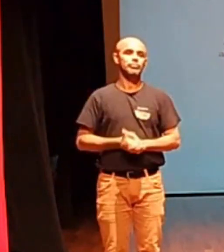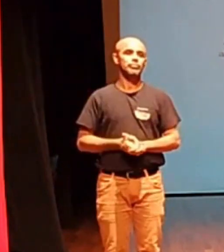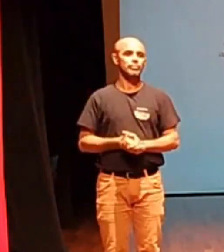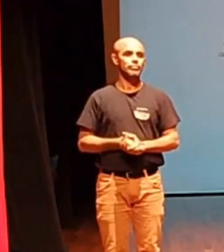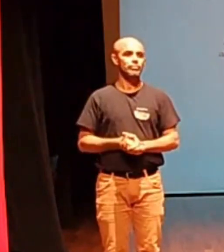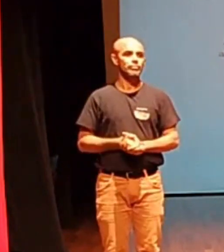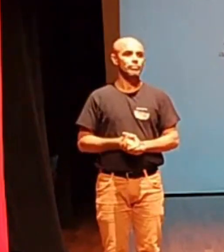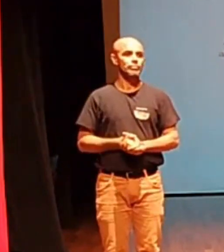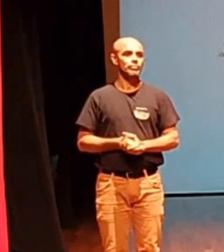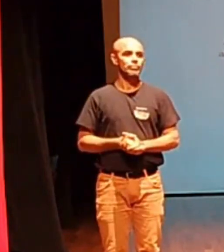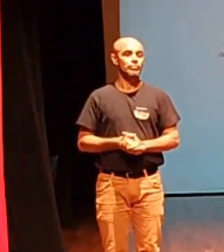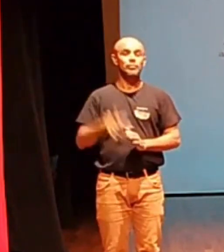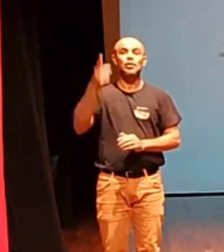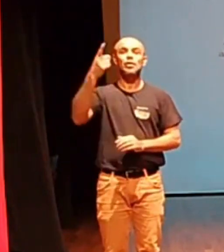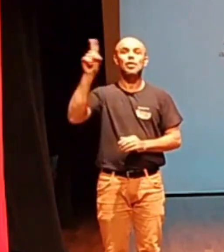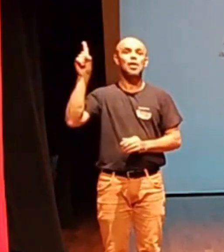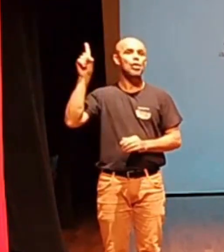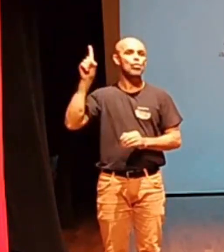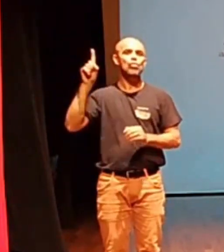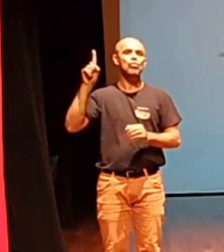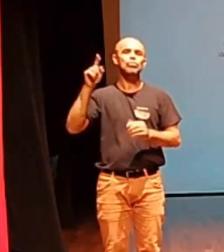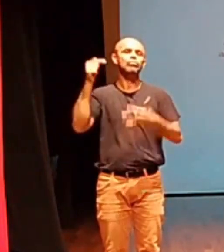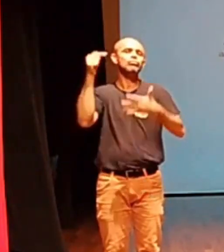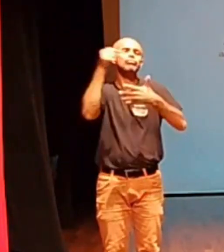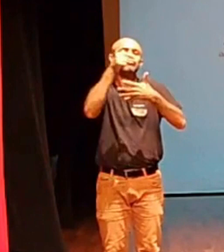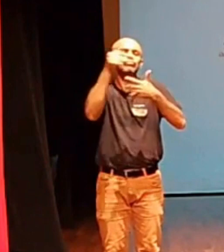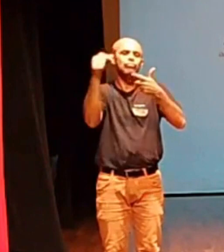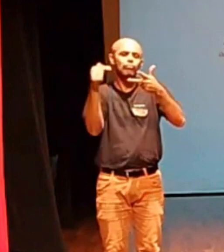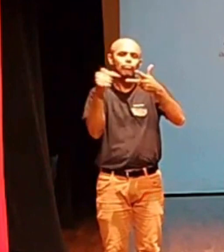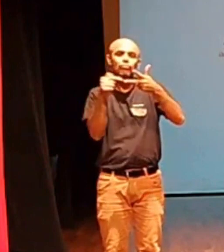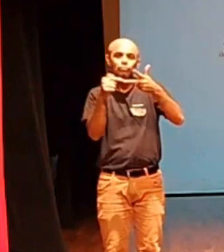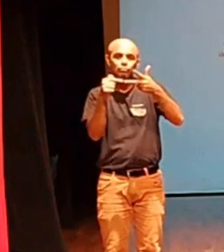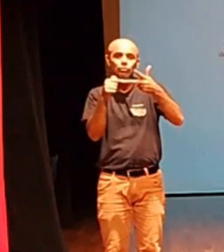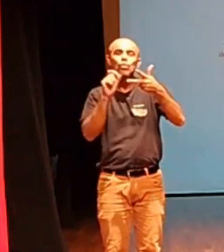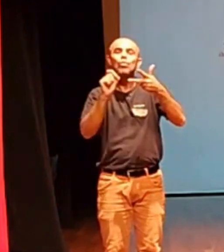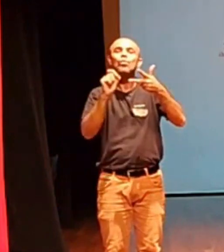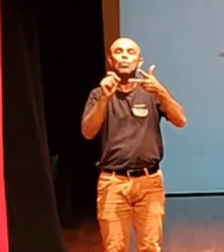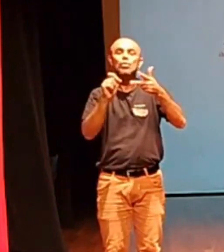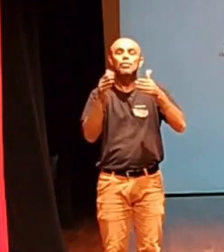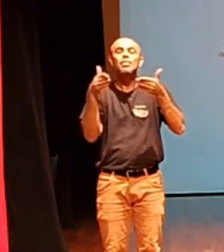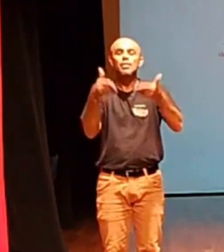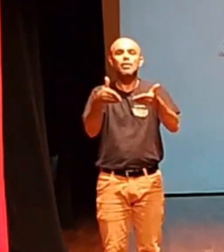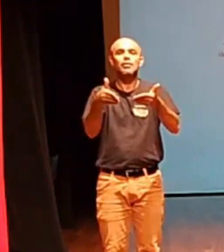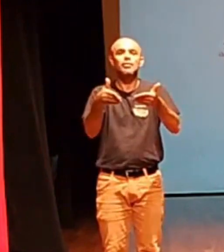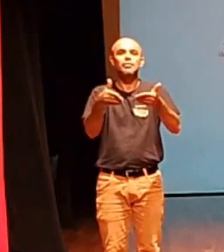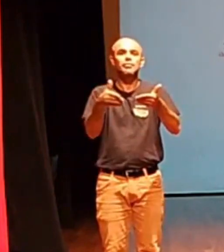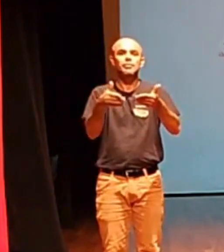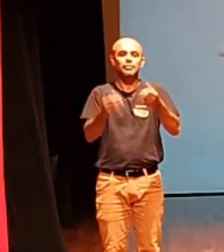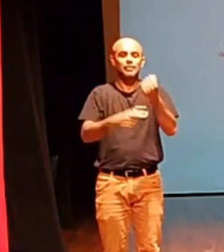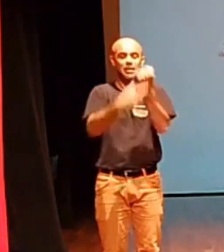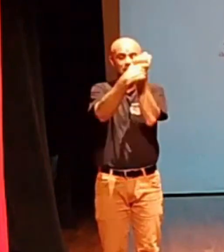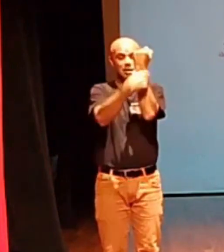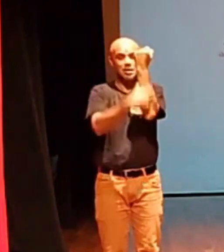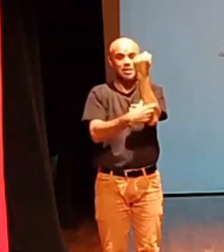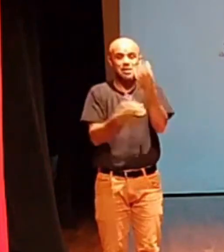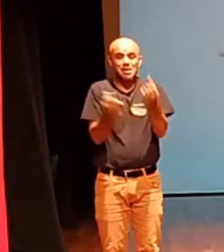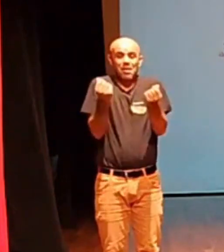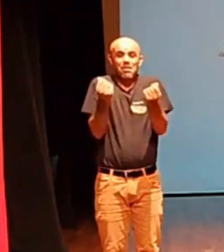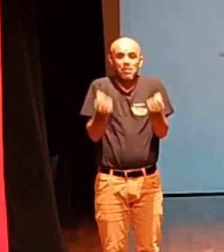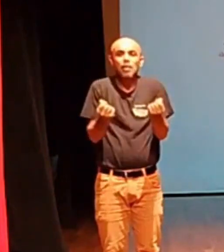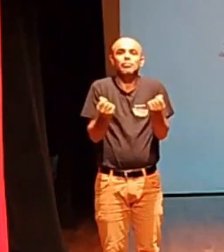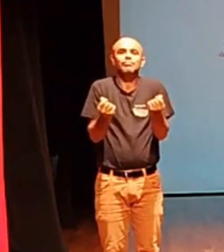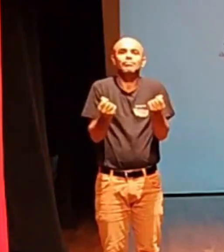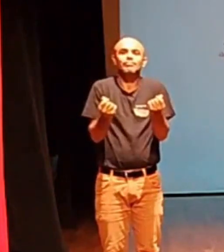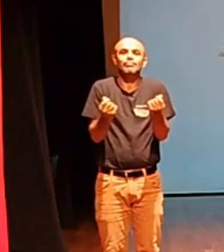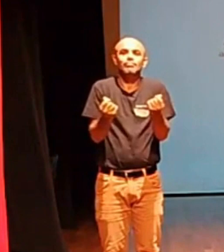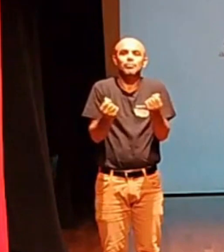E aí, a última causa, que é a inespecífica, que é o quê? É aquela sobrecarga mecânica. É aquele paciente que